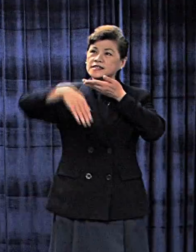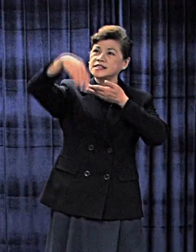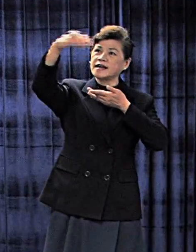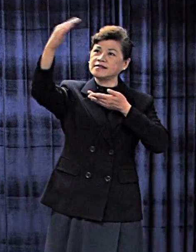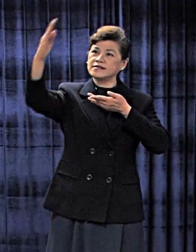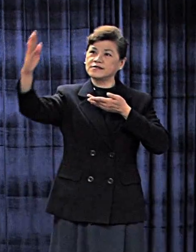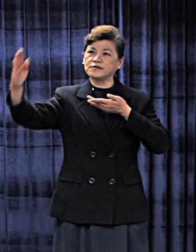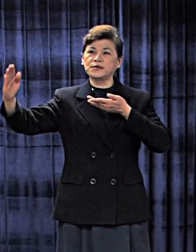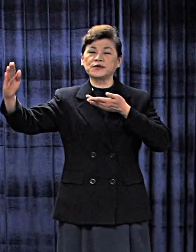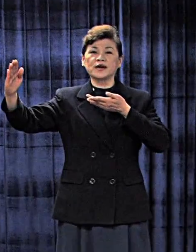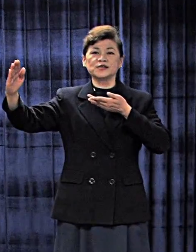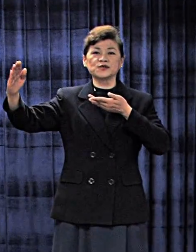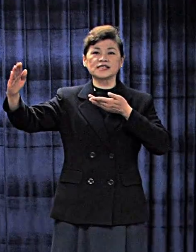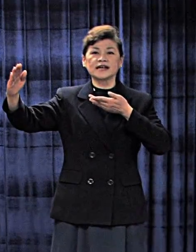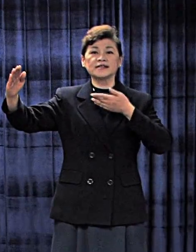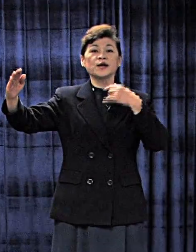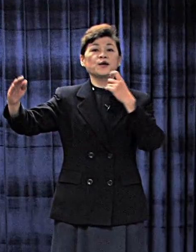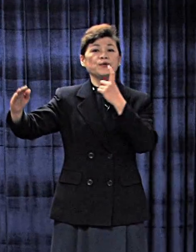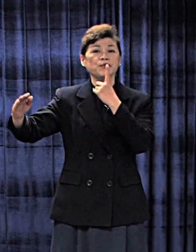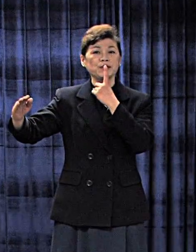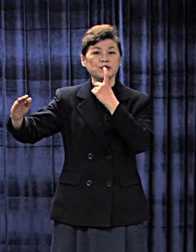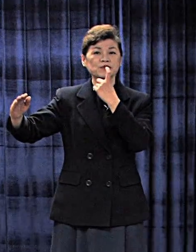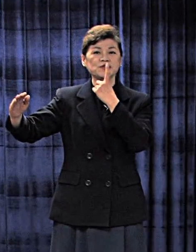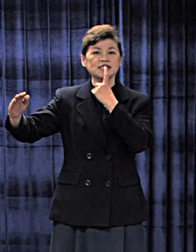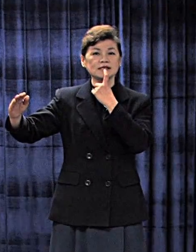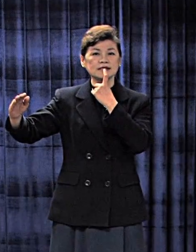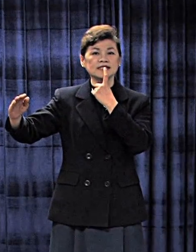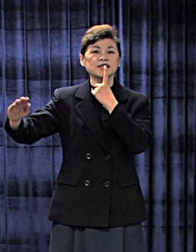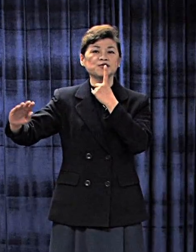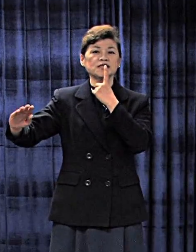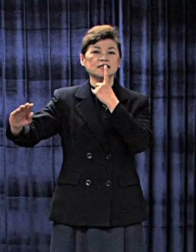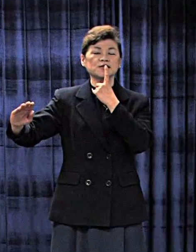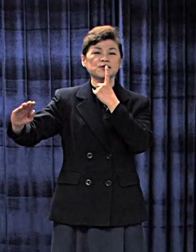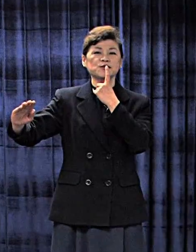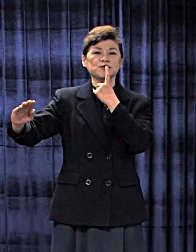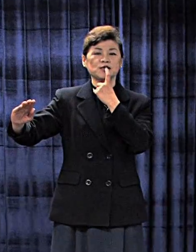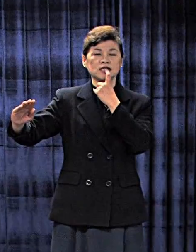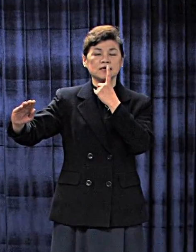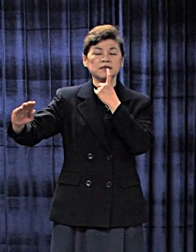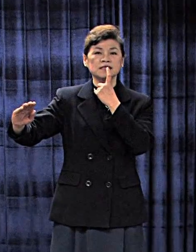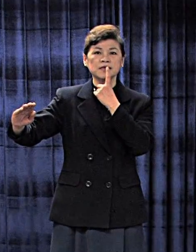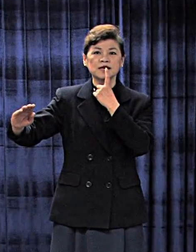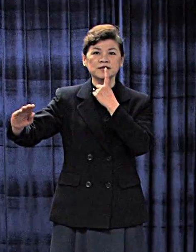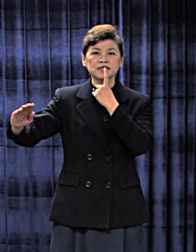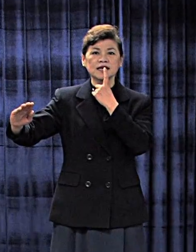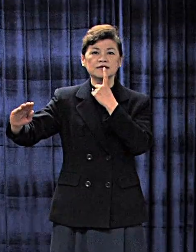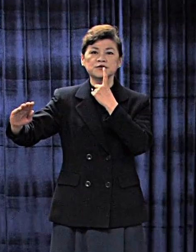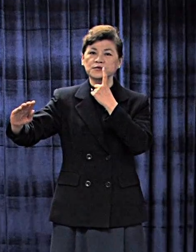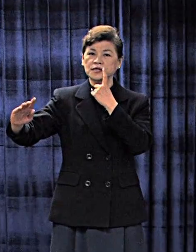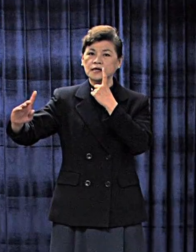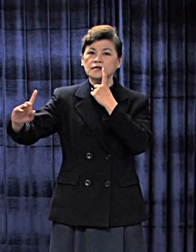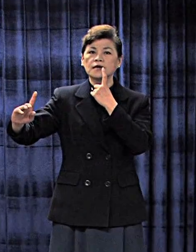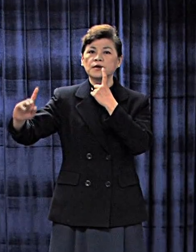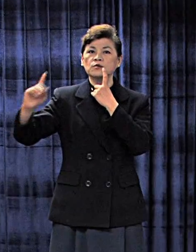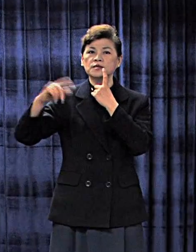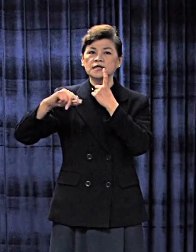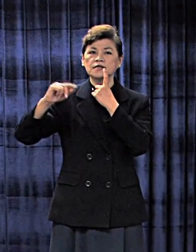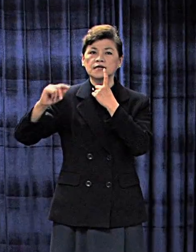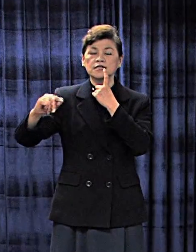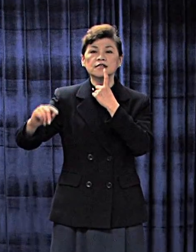山，画一座山。绿，我们用食指在嘴前面这边勾一下，就代表我们的舌头